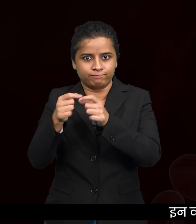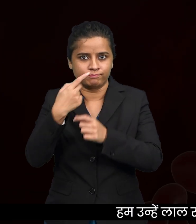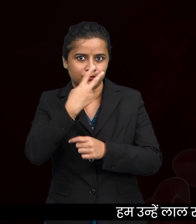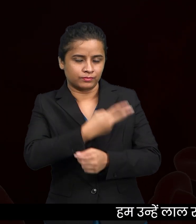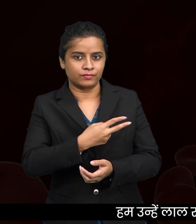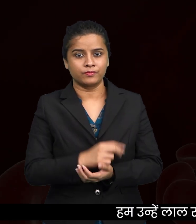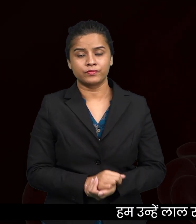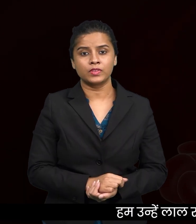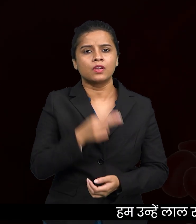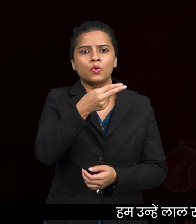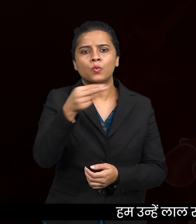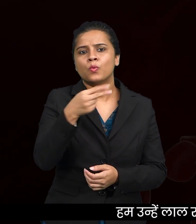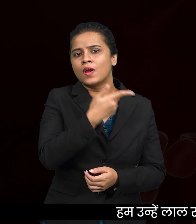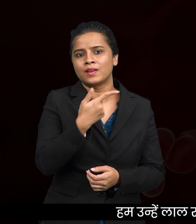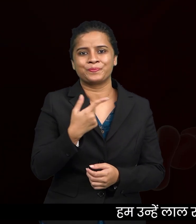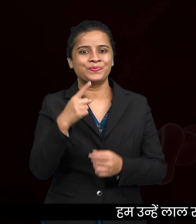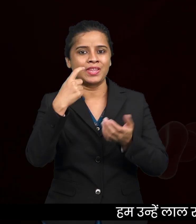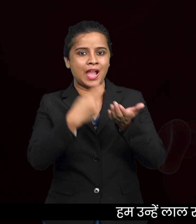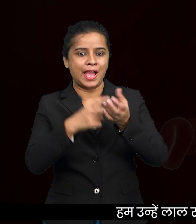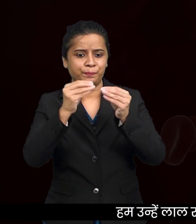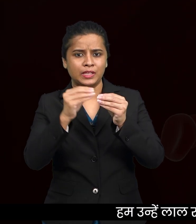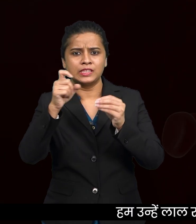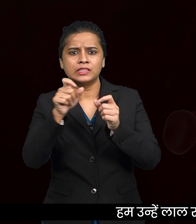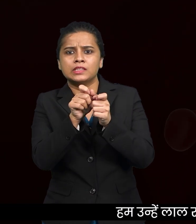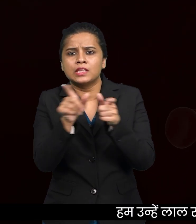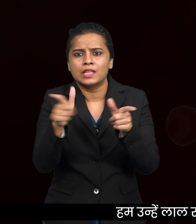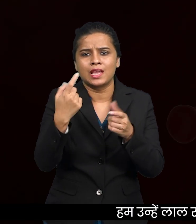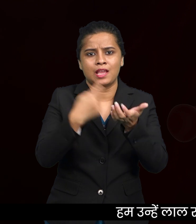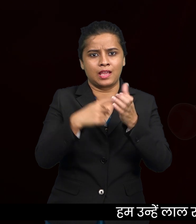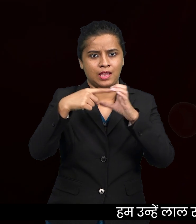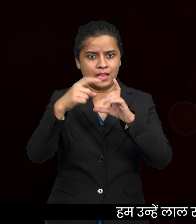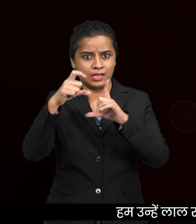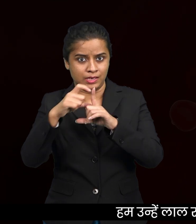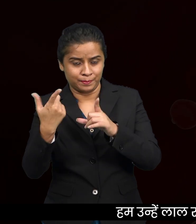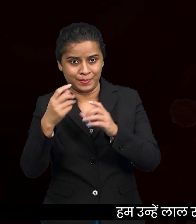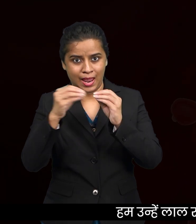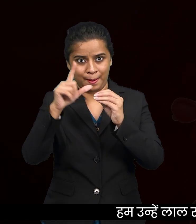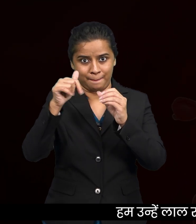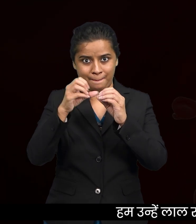देखो, हम उन्हें लाल रक्त कोशिकाएं RBC कहते हैं,